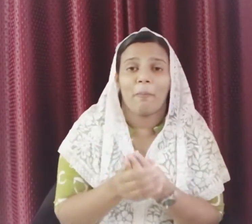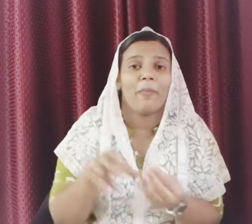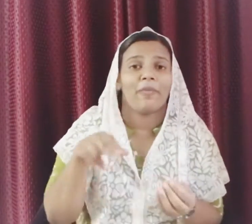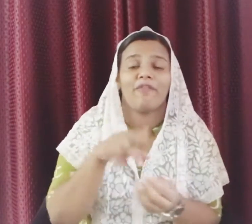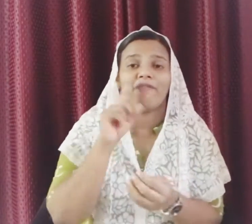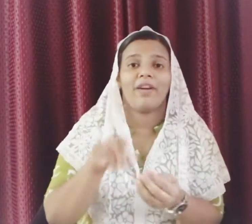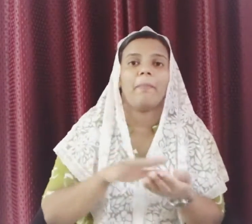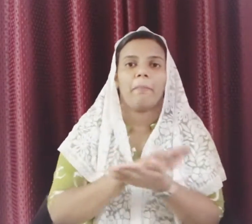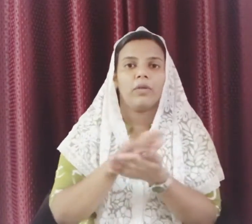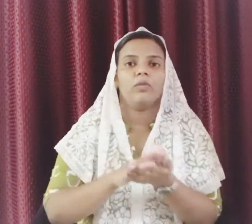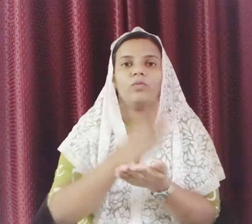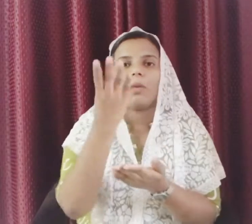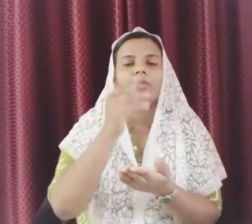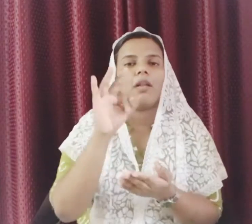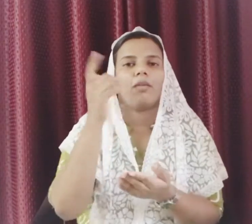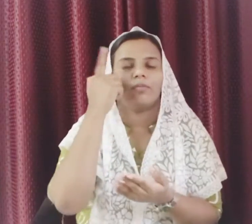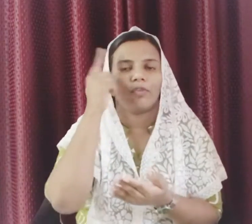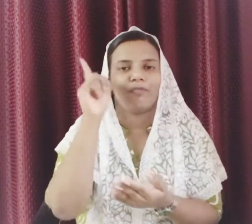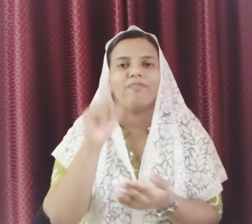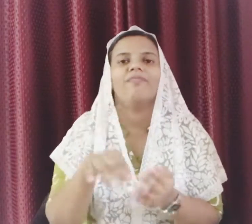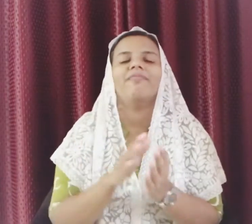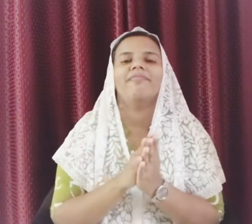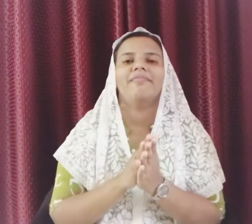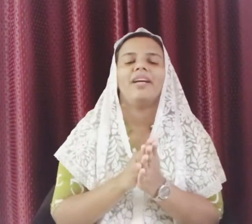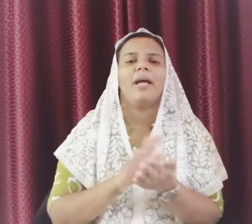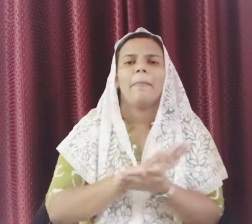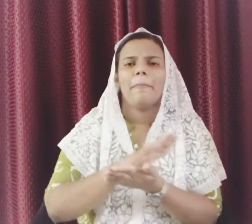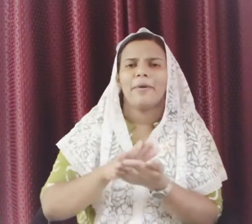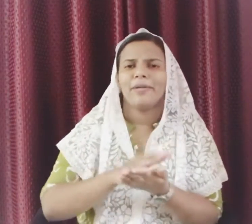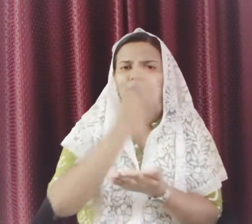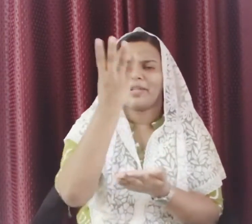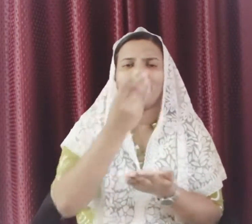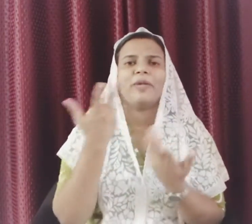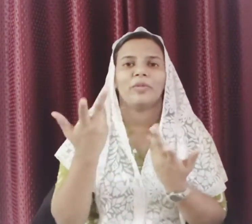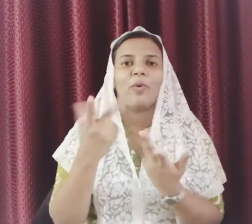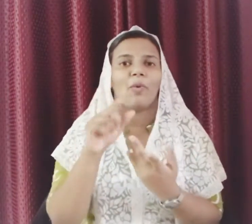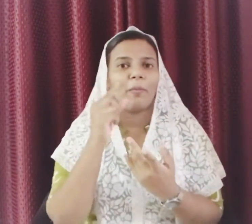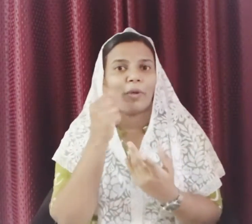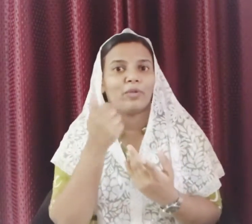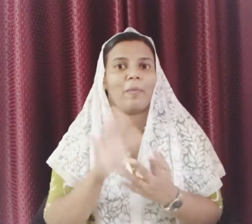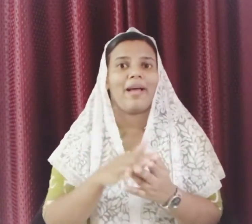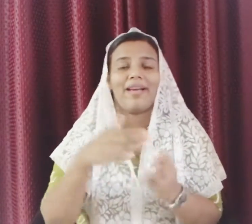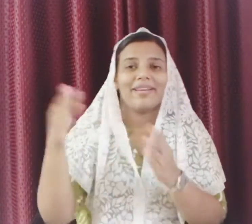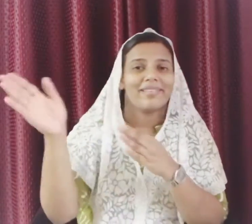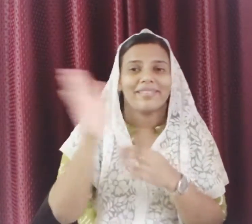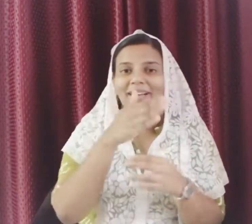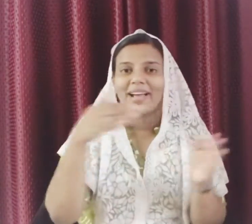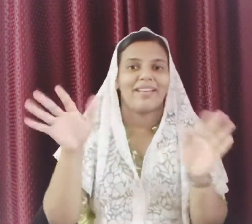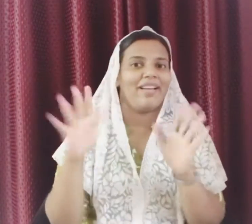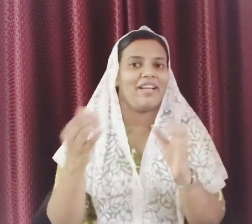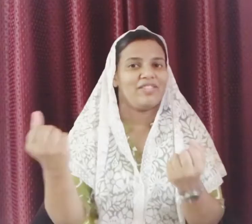കൂടണമെങ്കിലും പരിശുദ്ധാത്മാവിനെ നമ്മൾ തിരിച്ചറിയണം. ഓർത്തോണം, പരിശുദ്ധാത്മാവ് എന്ന് പറയുന്നത് വ്യക്തിയാണ്, കാറ്റല്ല,